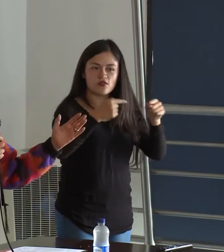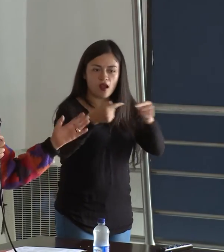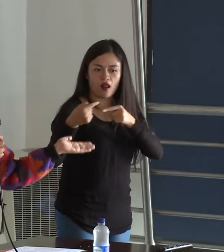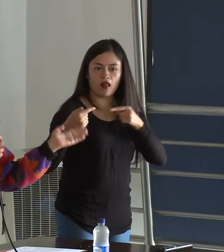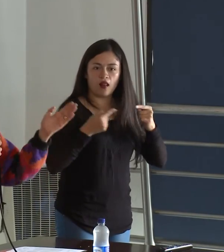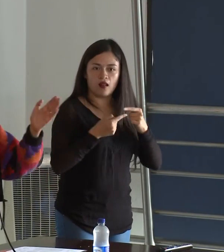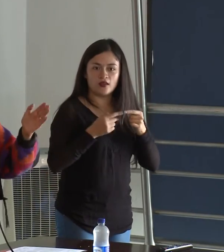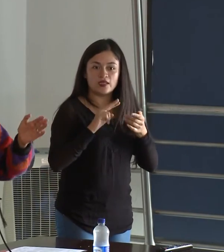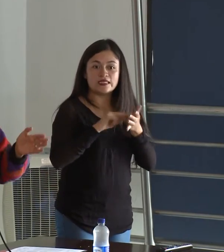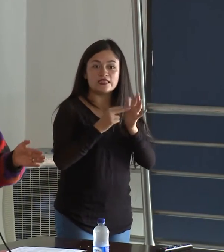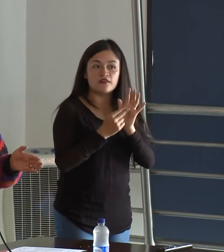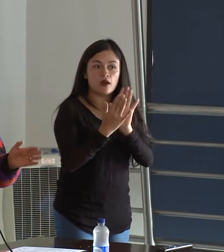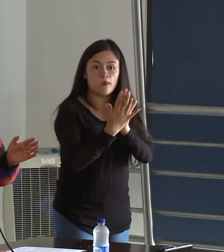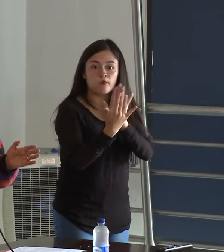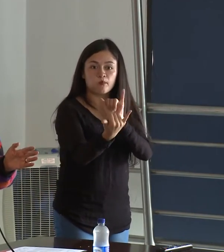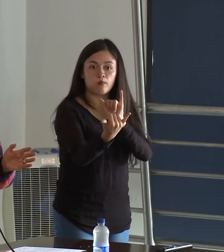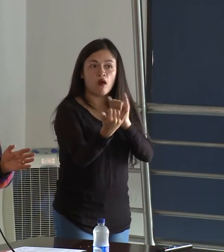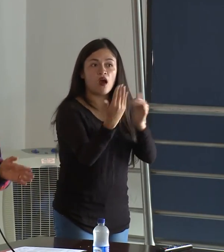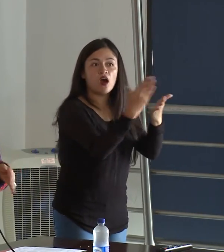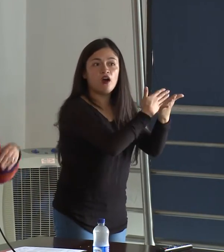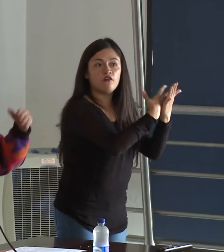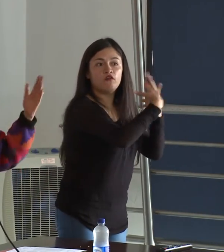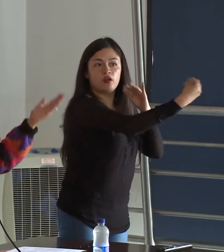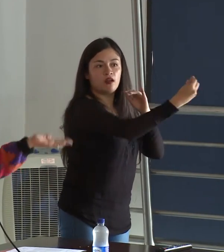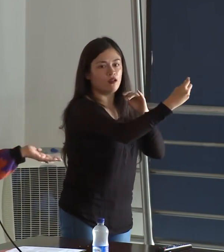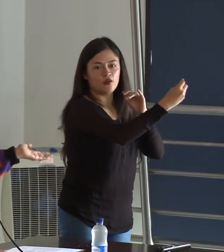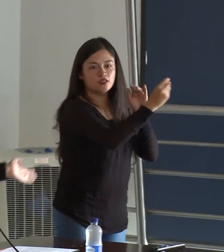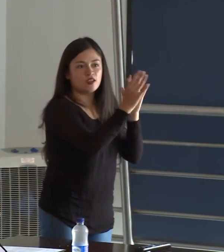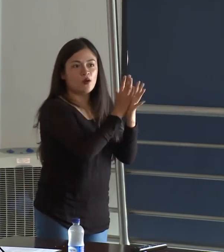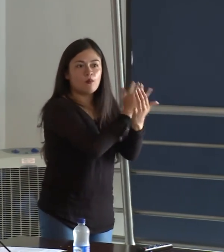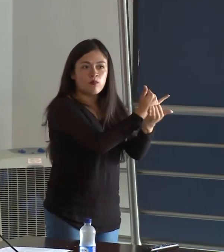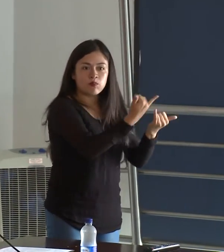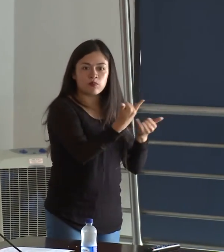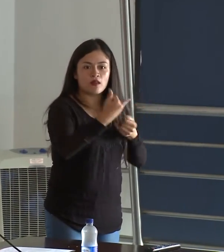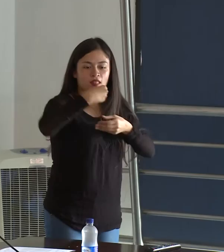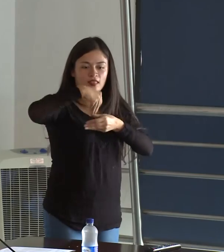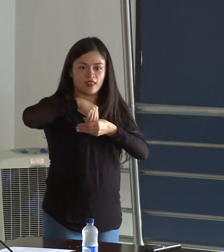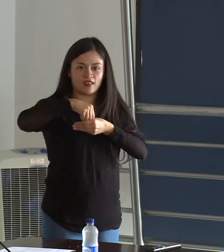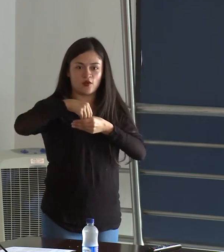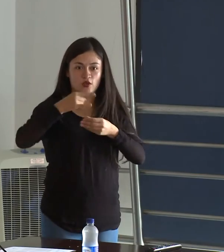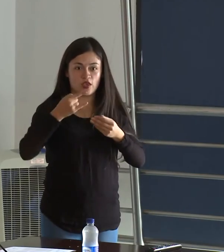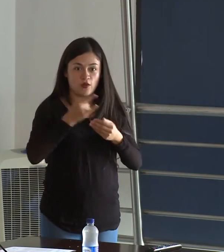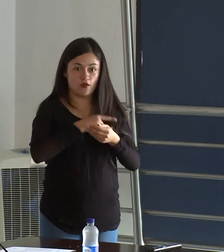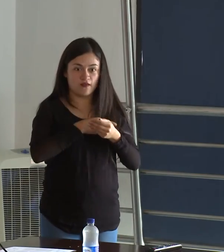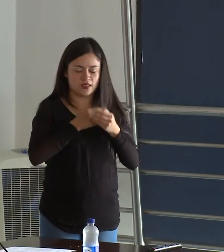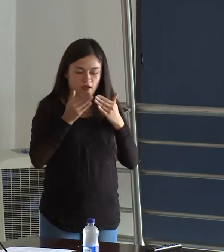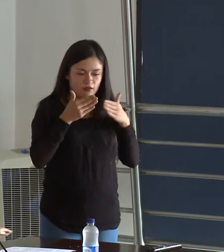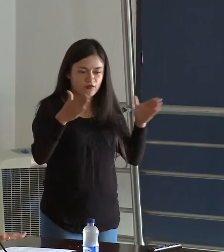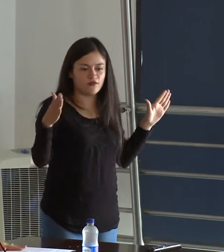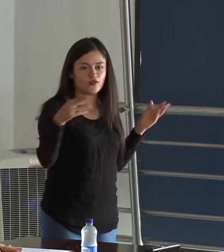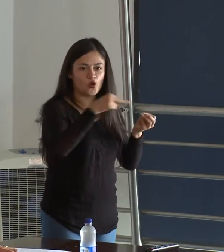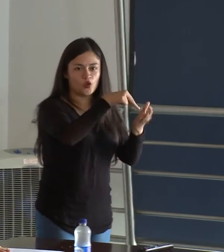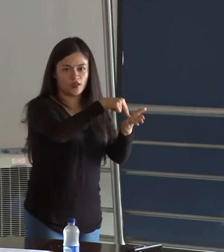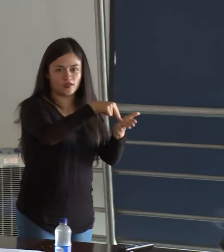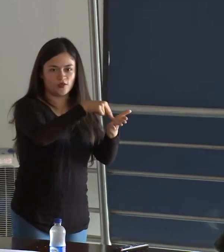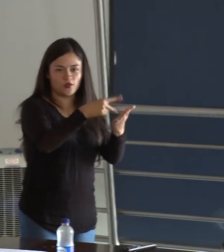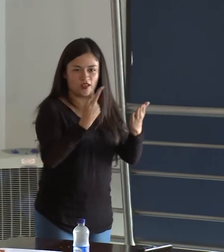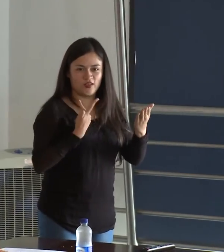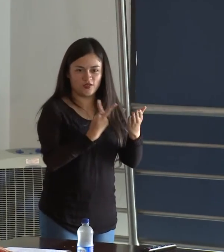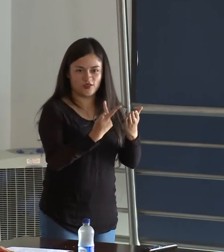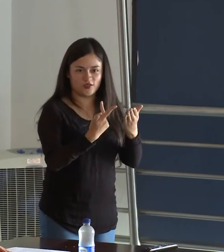tiene que, la realidad entra aquí, y la universidad también tiene que abrirse hacia todo. Creo yo